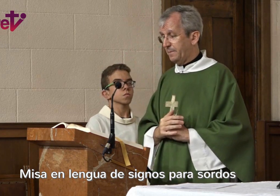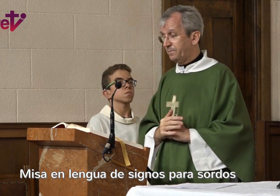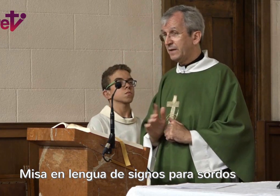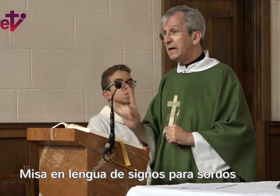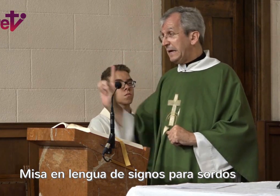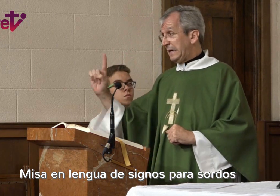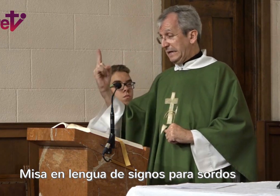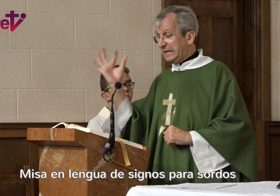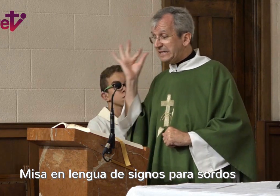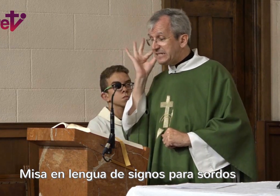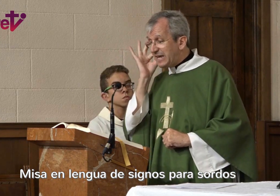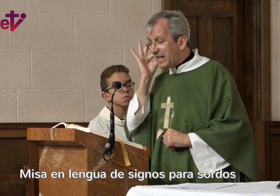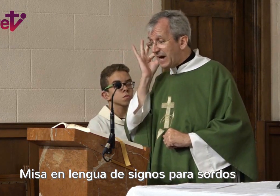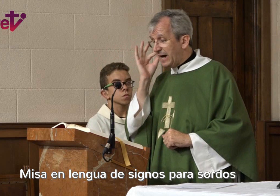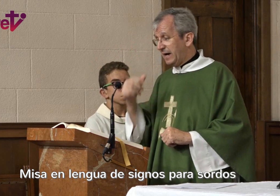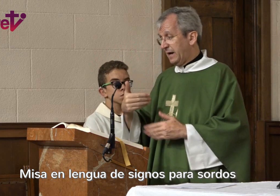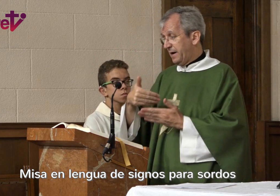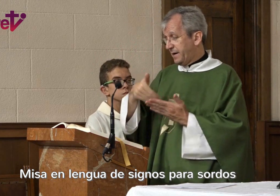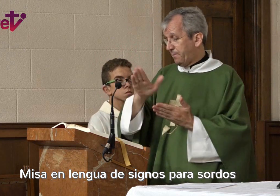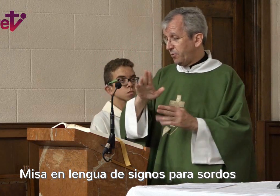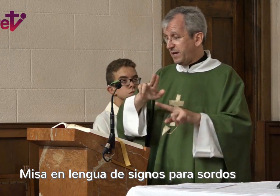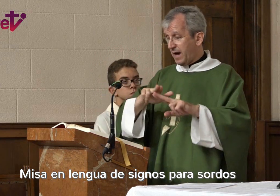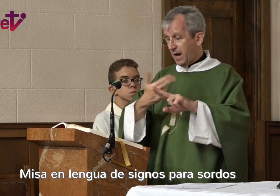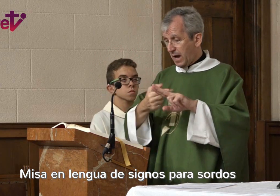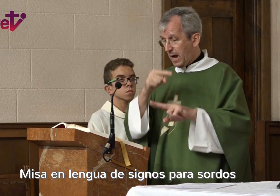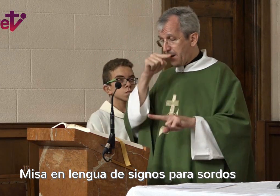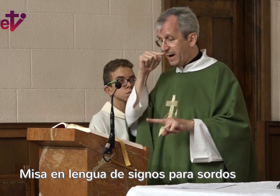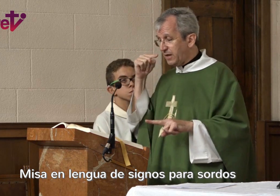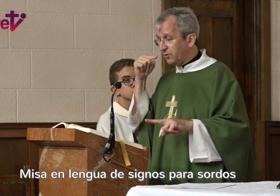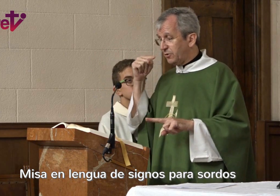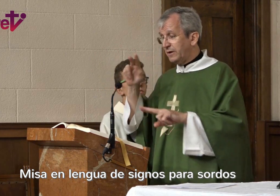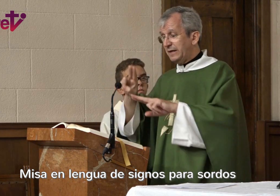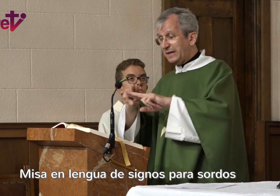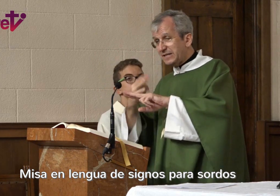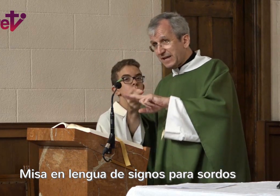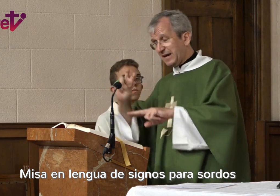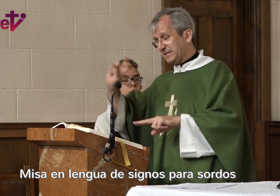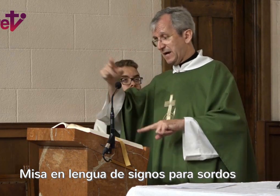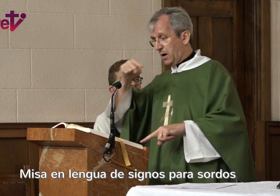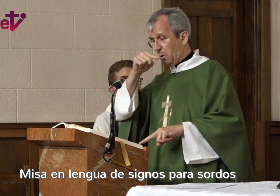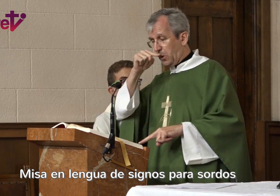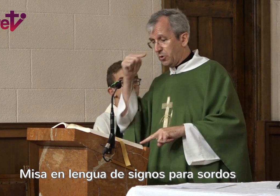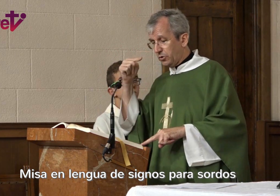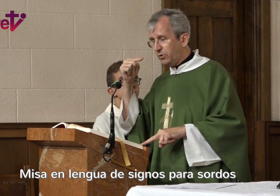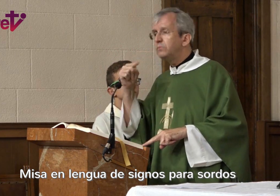Y si ella repudia al marido y se casa con outro